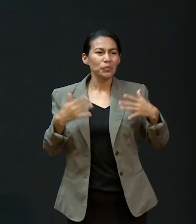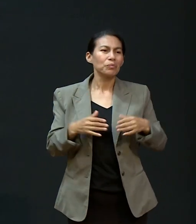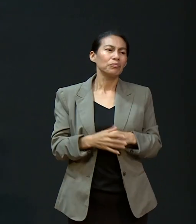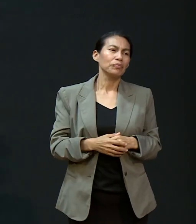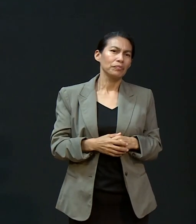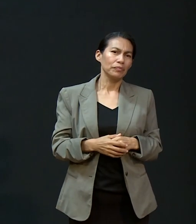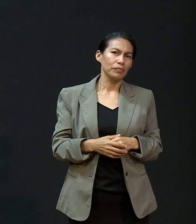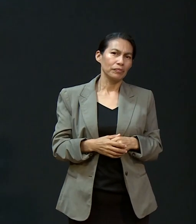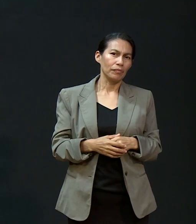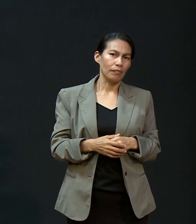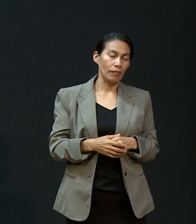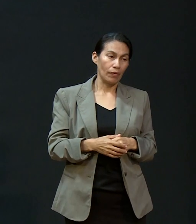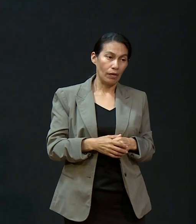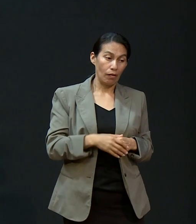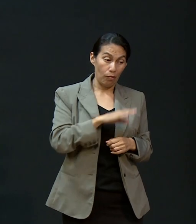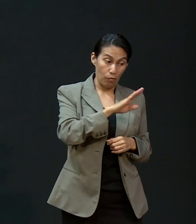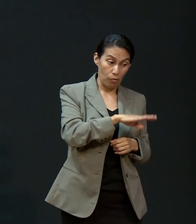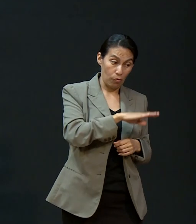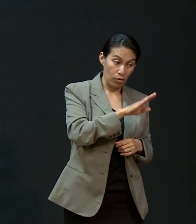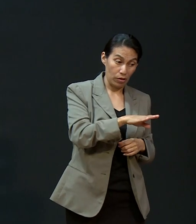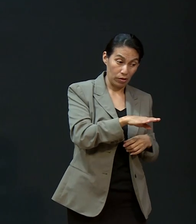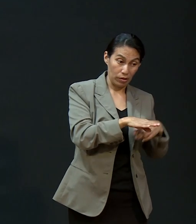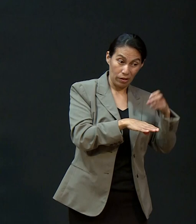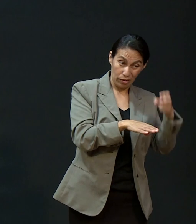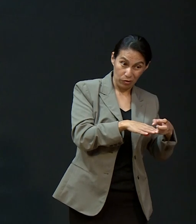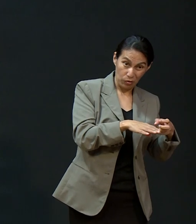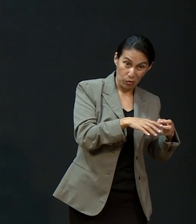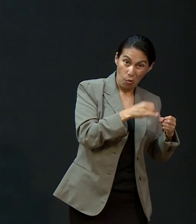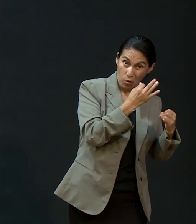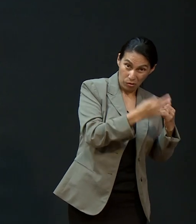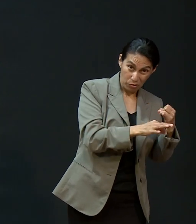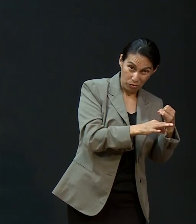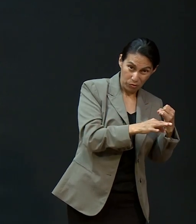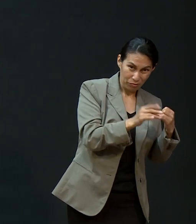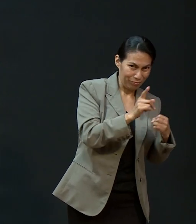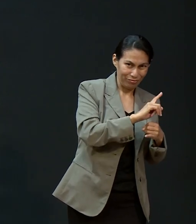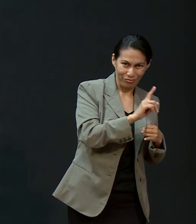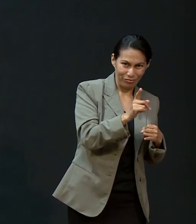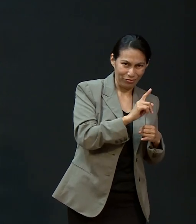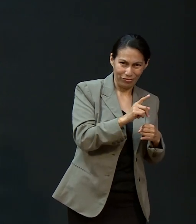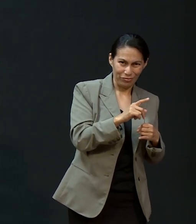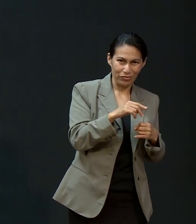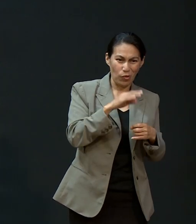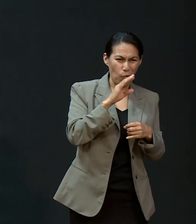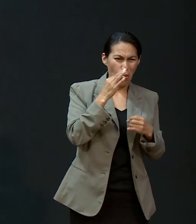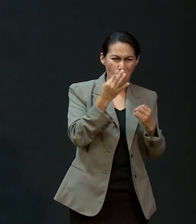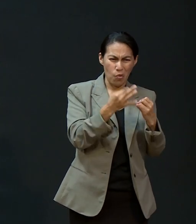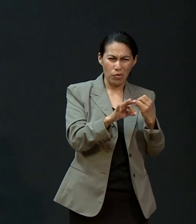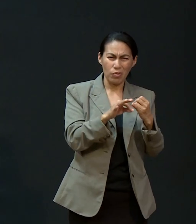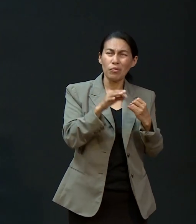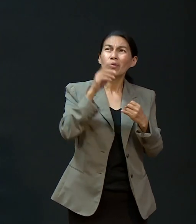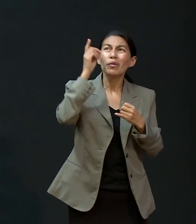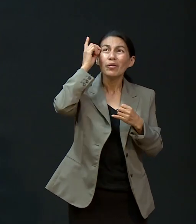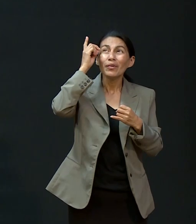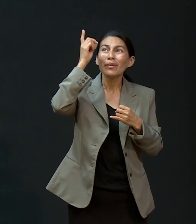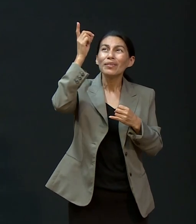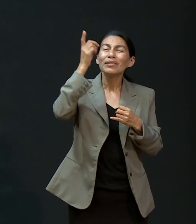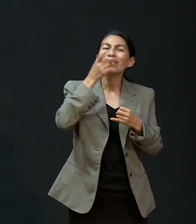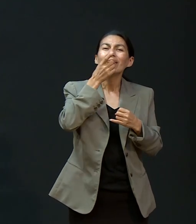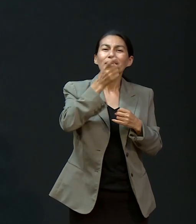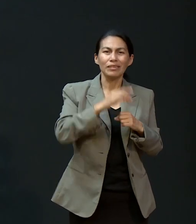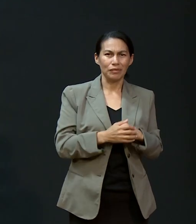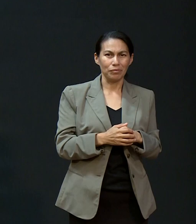La última palabra, porque no es la muerte la última palabra. La última palabra la tiene Dios. Sí.